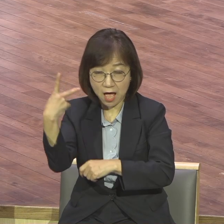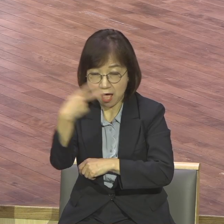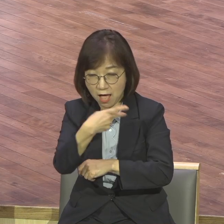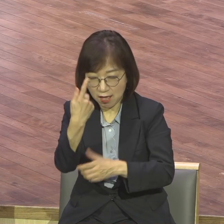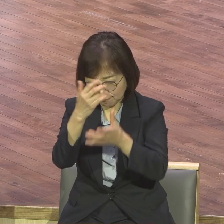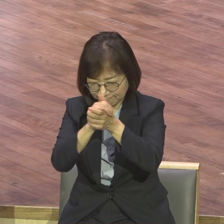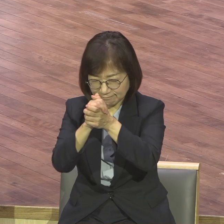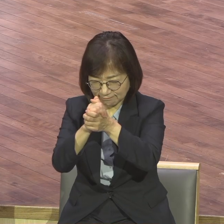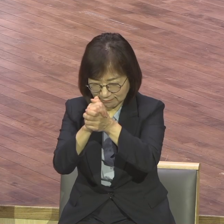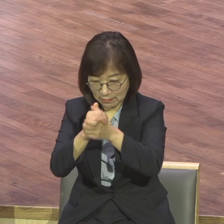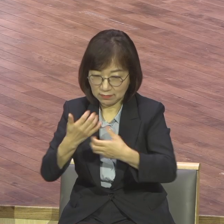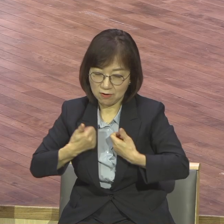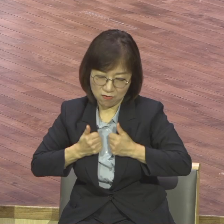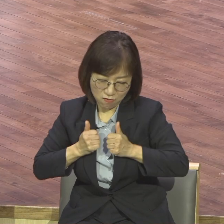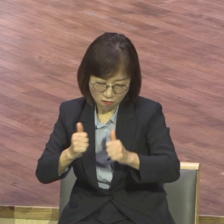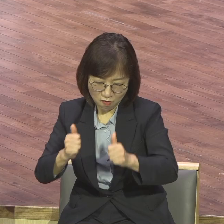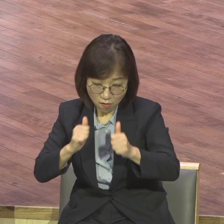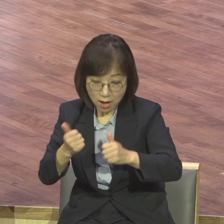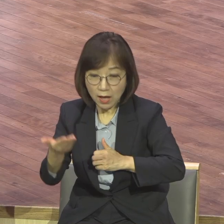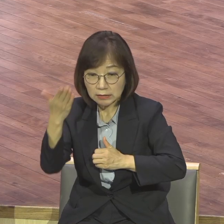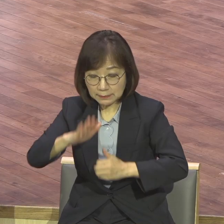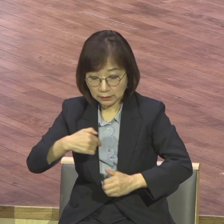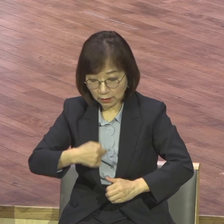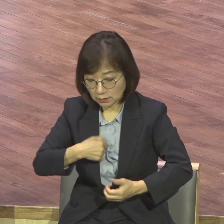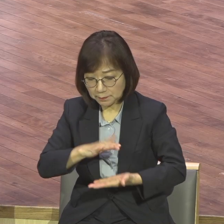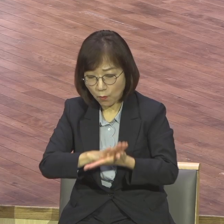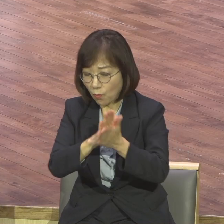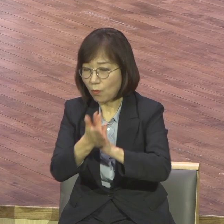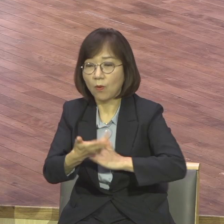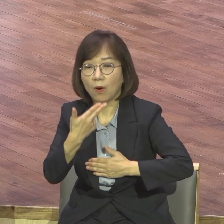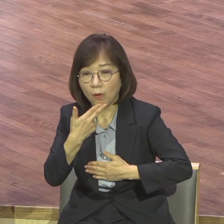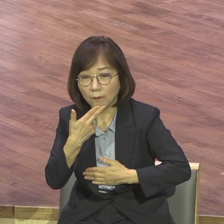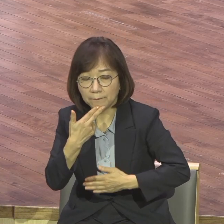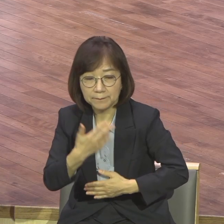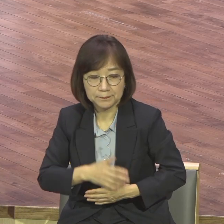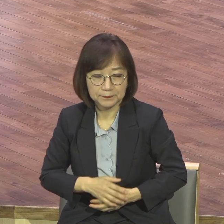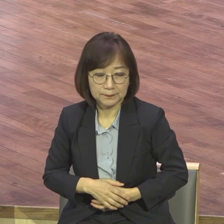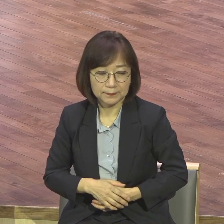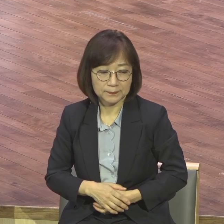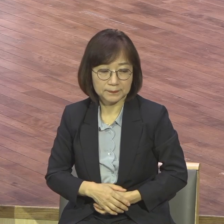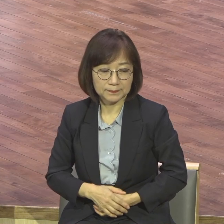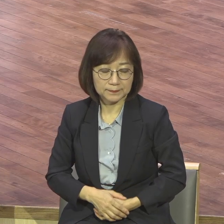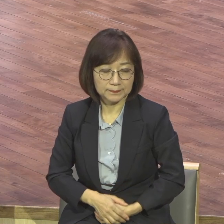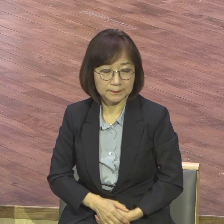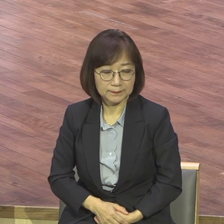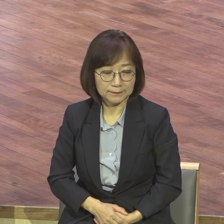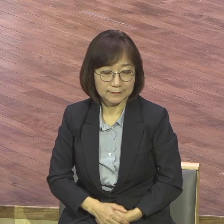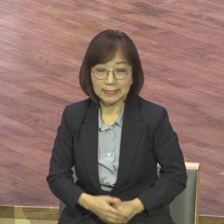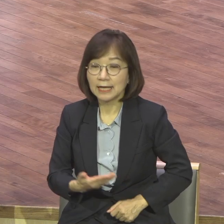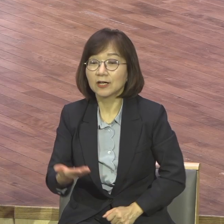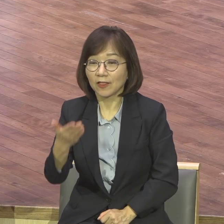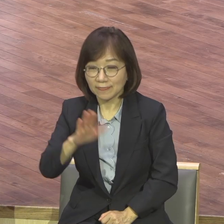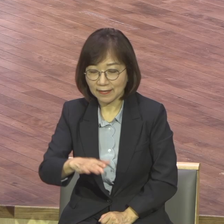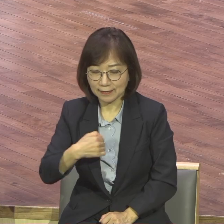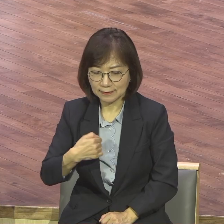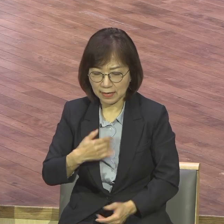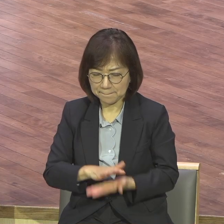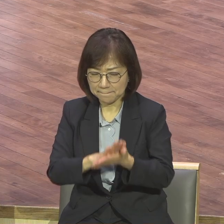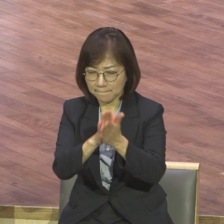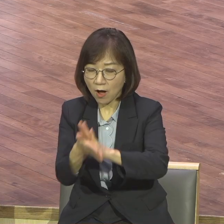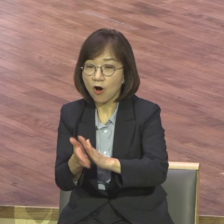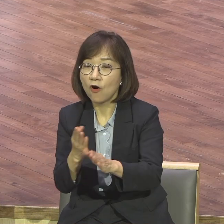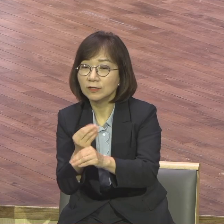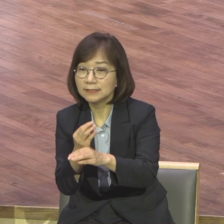하고 그랬는데 안 돼요. 근데 언제부터 이렇게 내가 이렇게 변화가 되었냐?